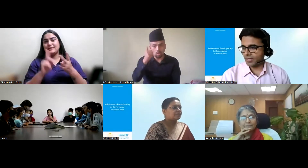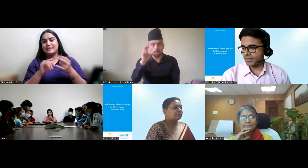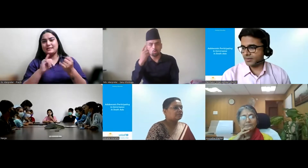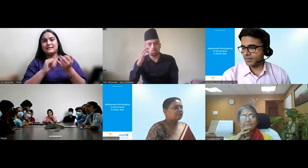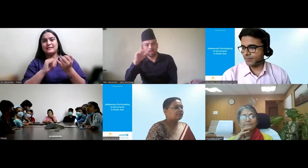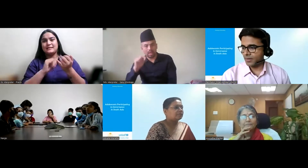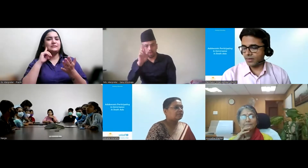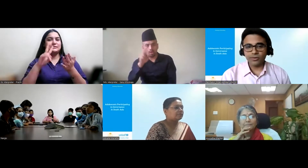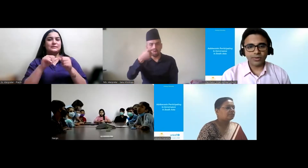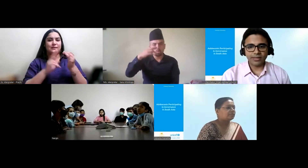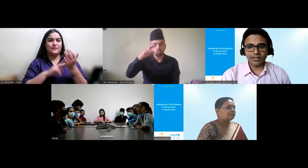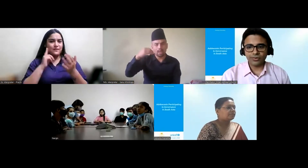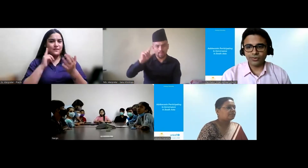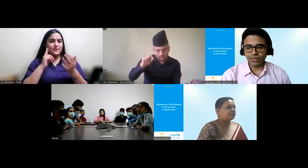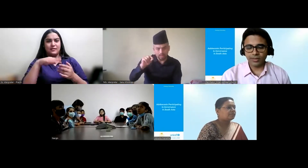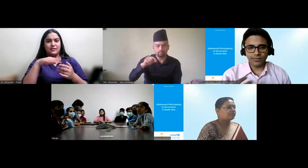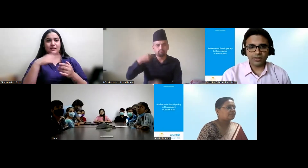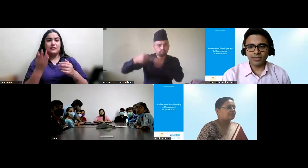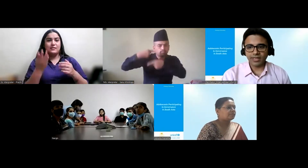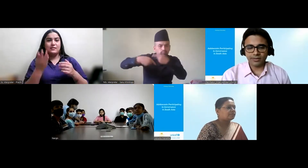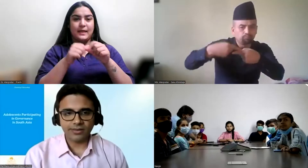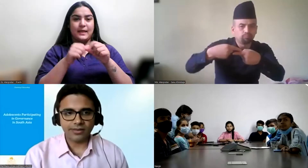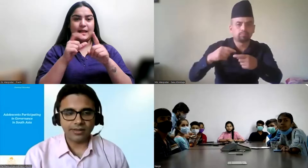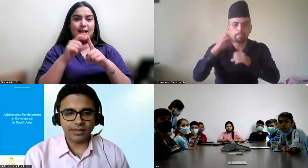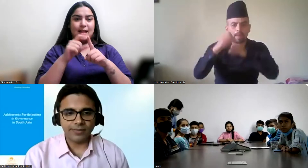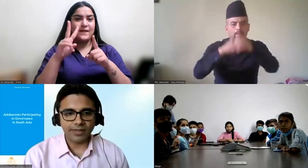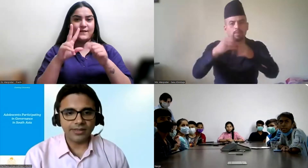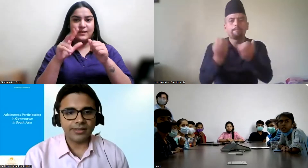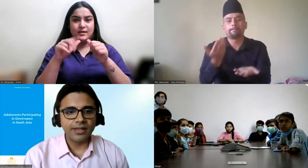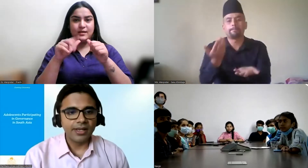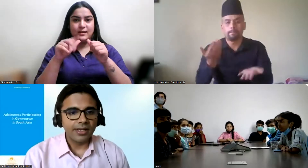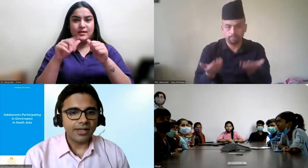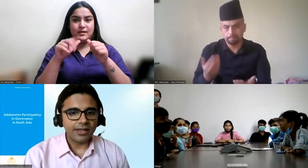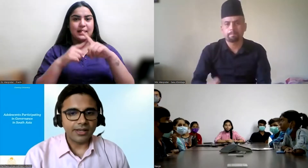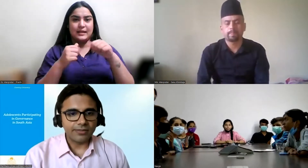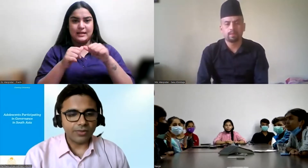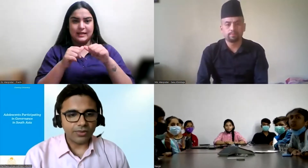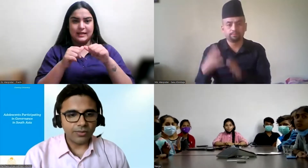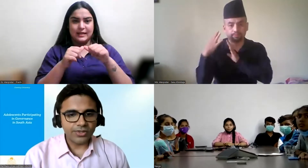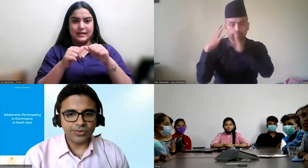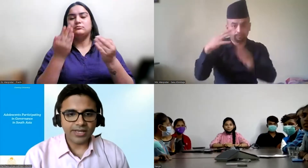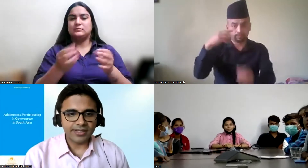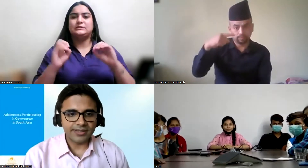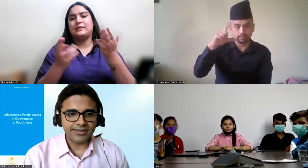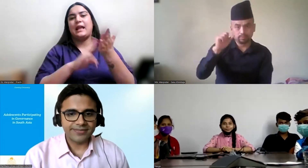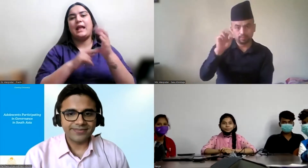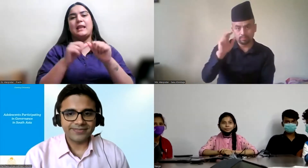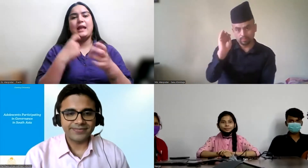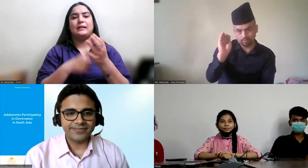Adwaita, and Anuradha to come in that order later. Over to you,